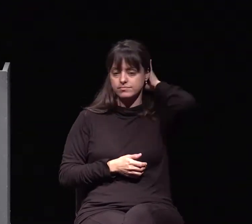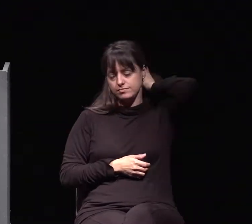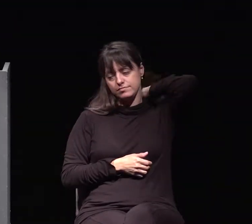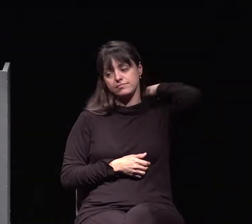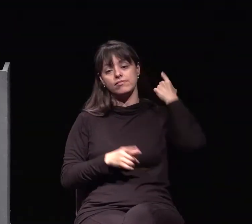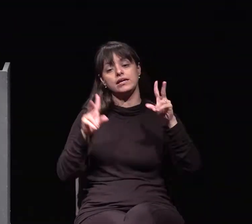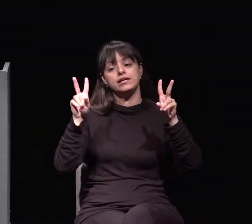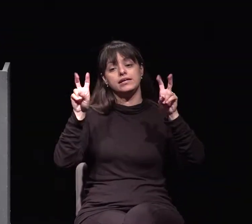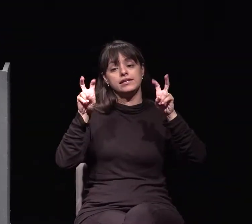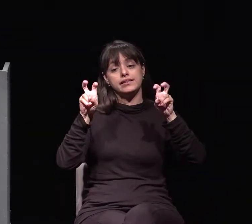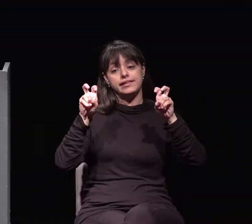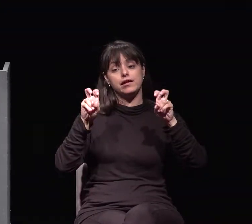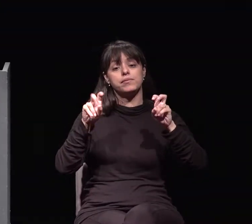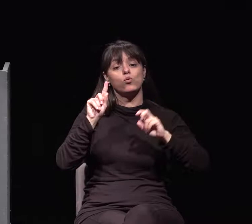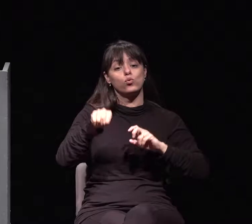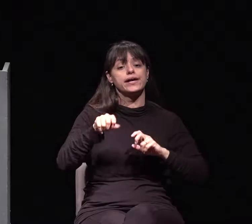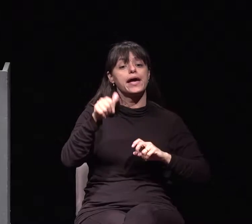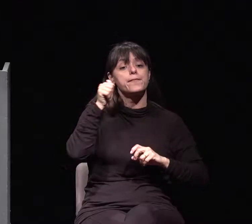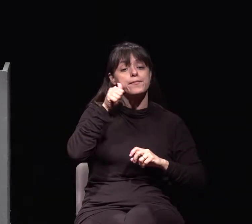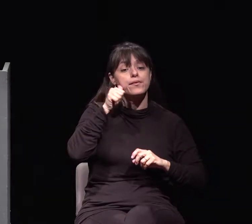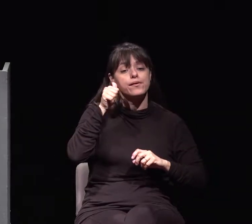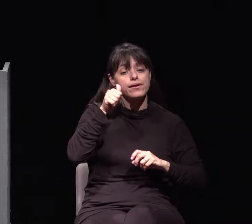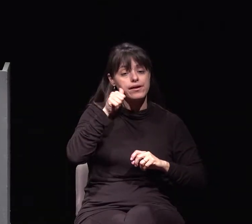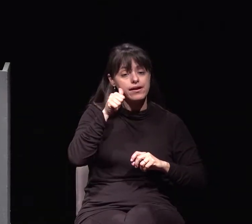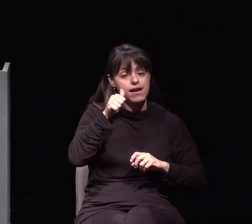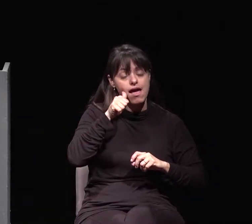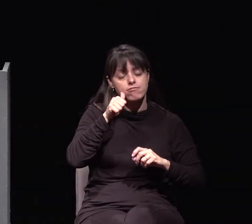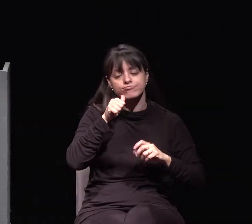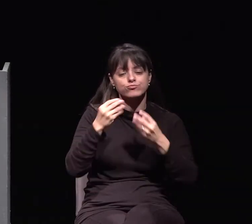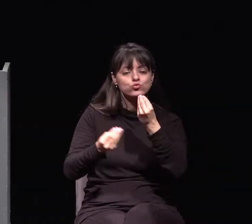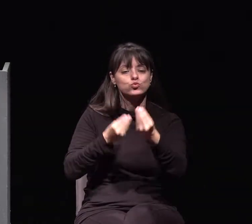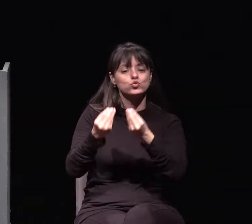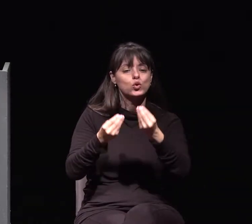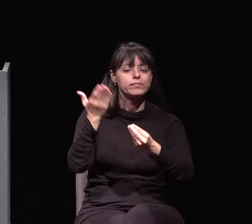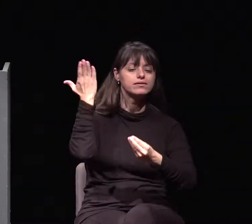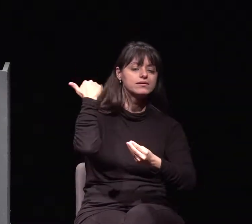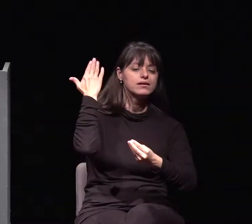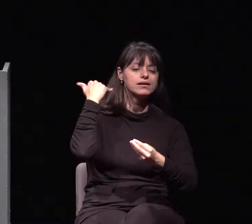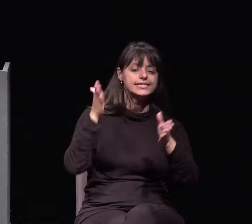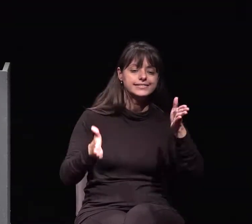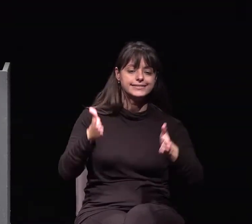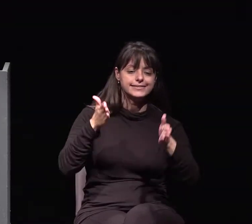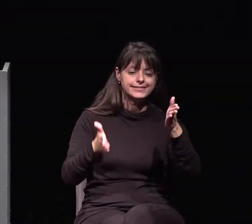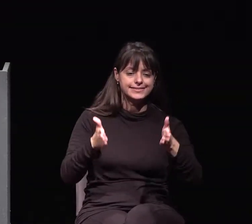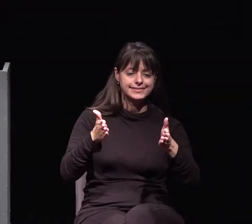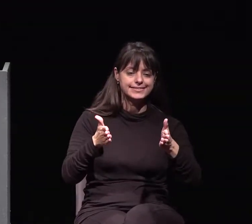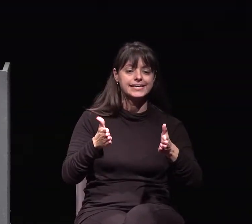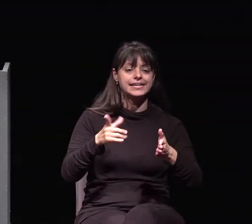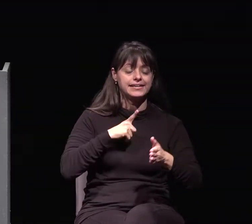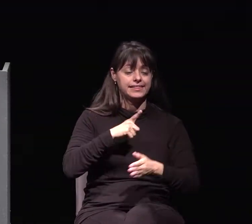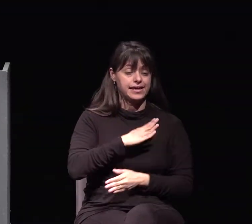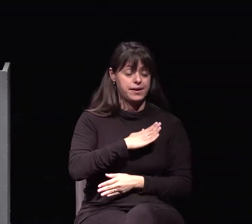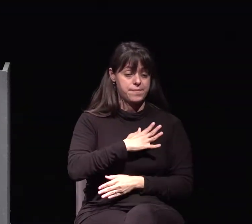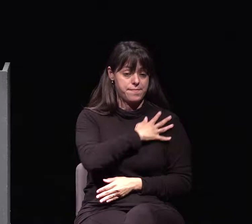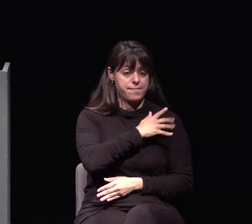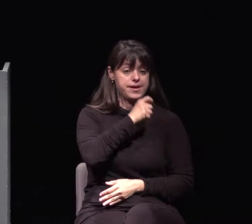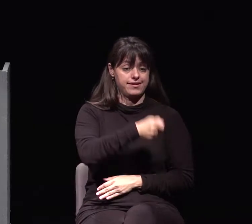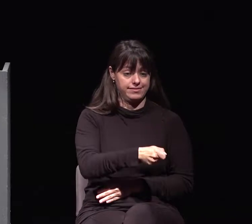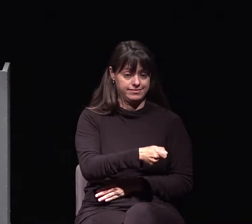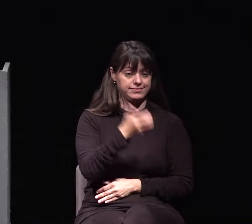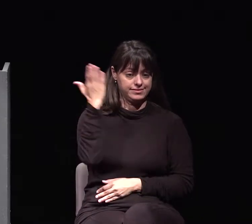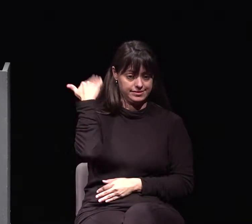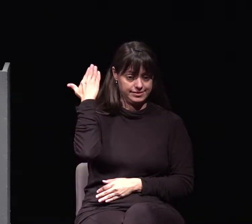dessa conferência é Mulheres na Ditadura Militar, Lutas e Avanços. Nós vamos ouvir a Maria Amélia de